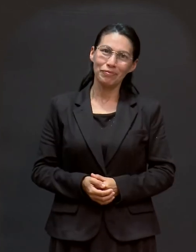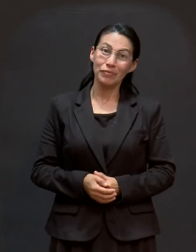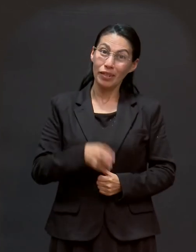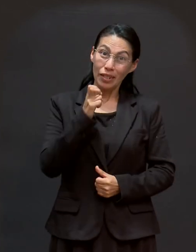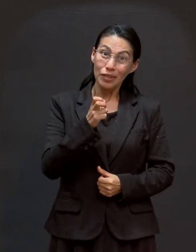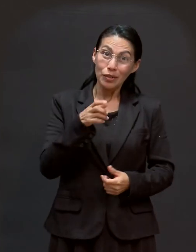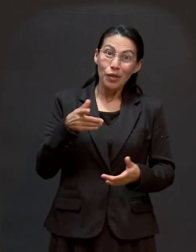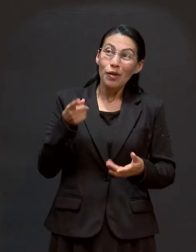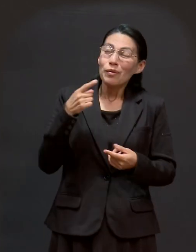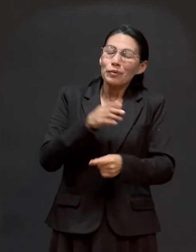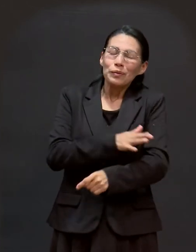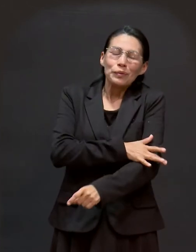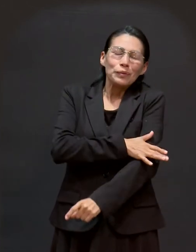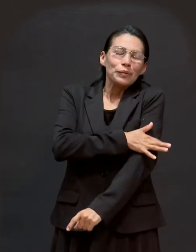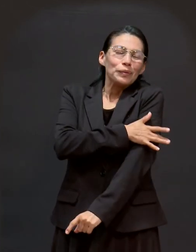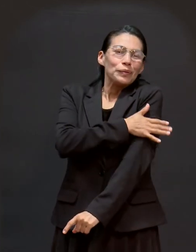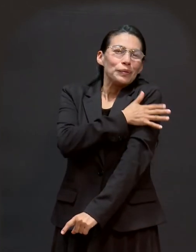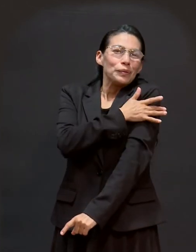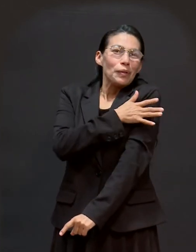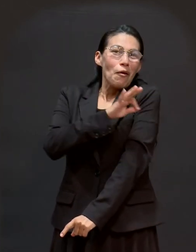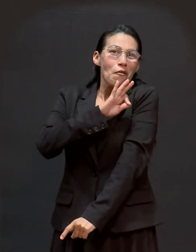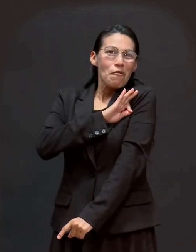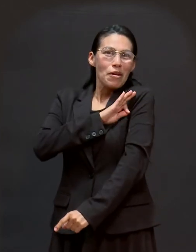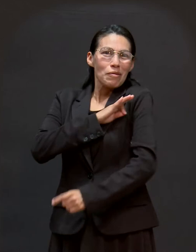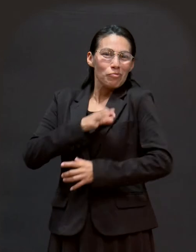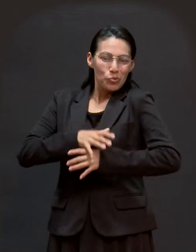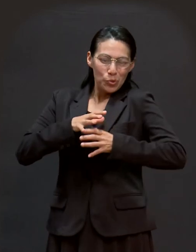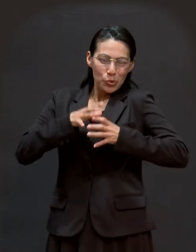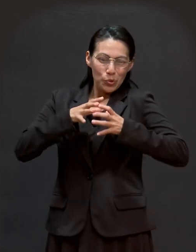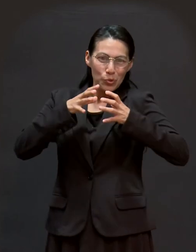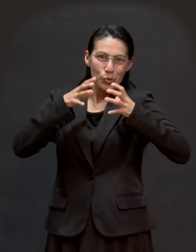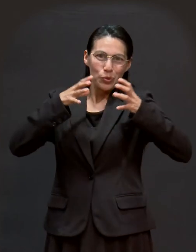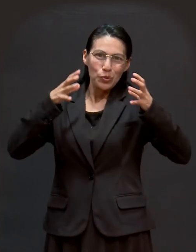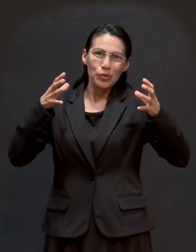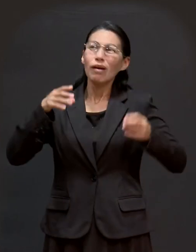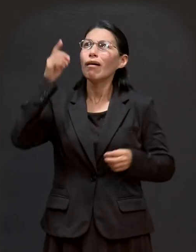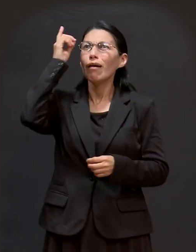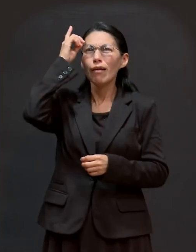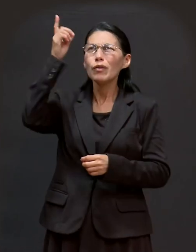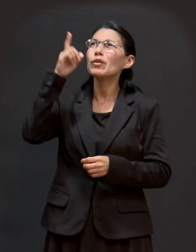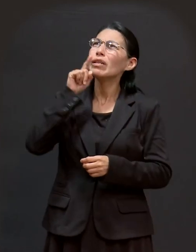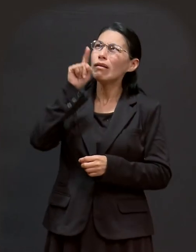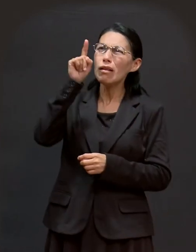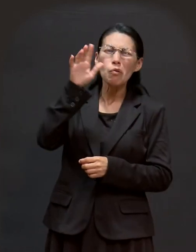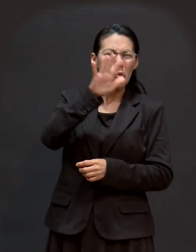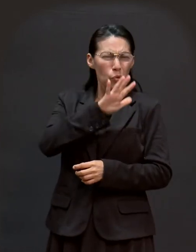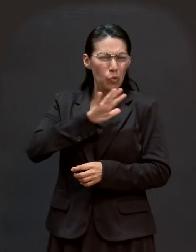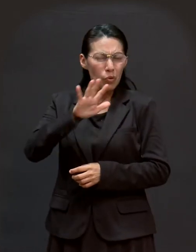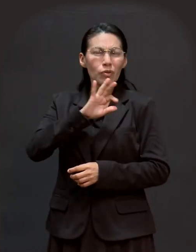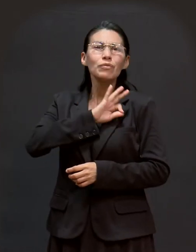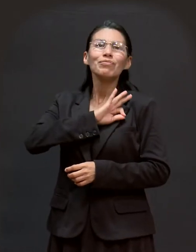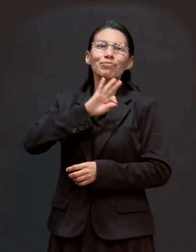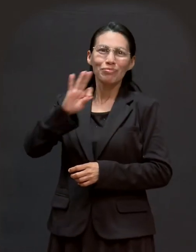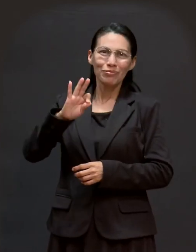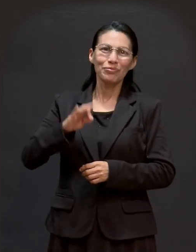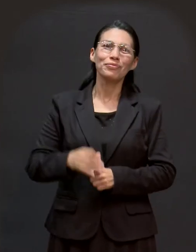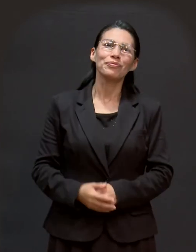genera un entusiasmo y una fe imparable en el dios de lo imposible